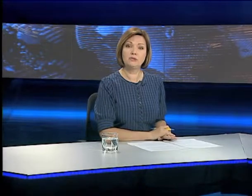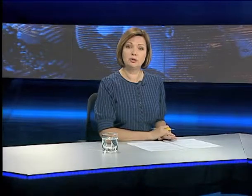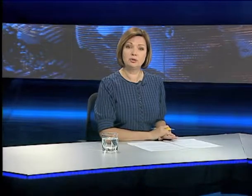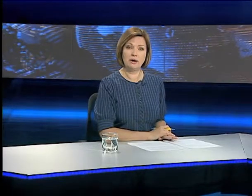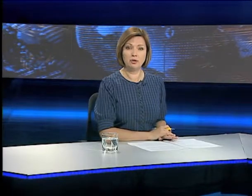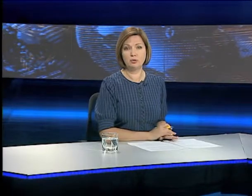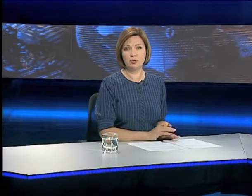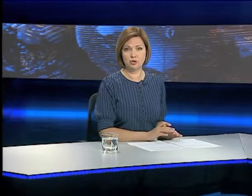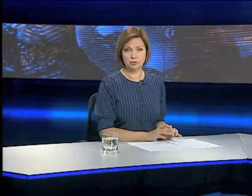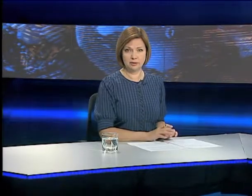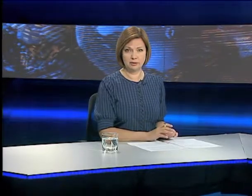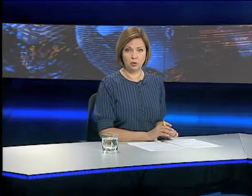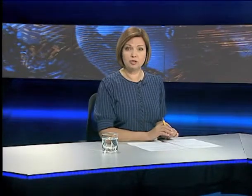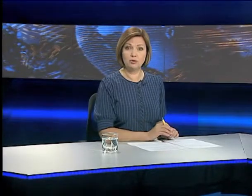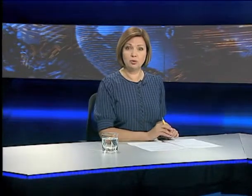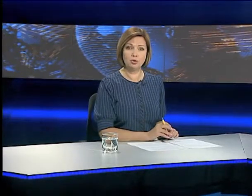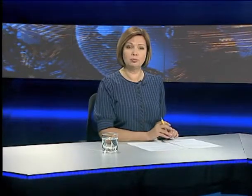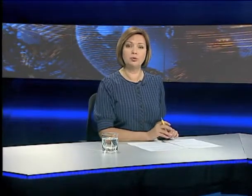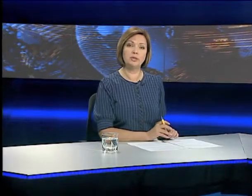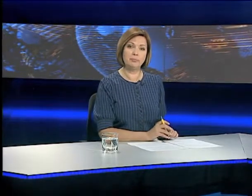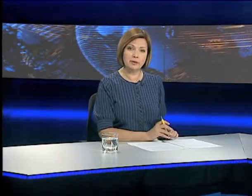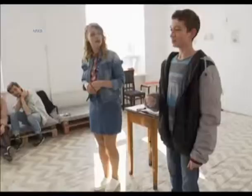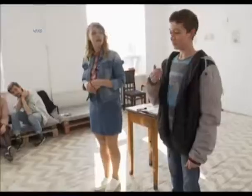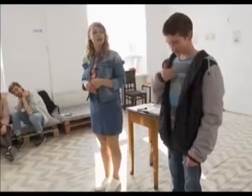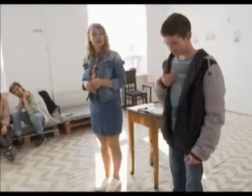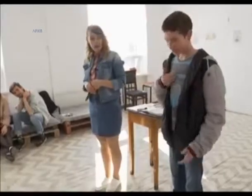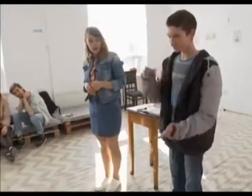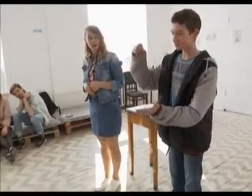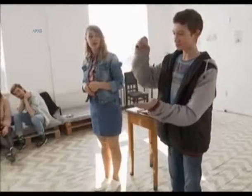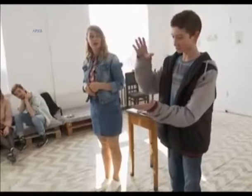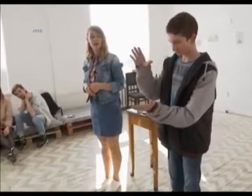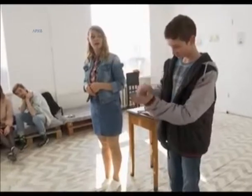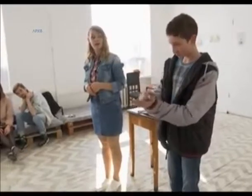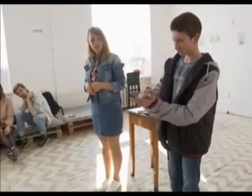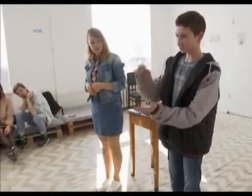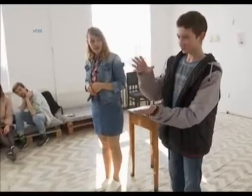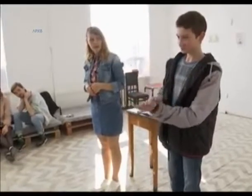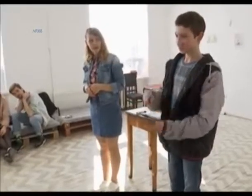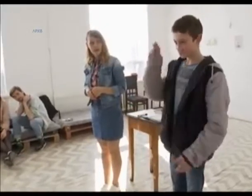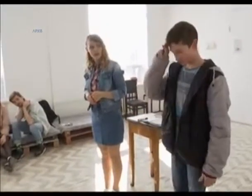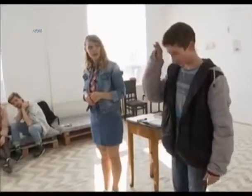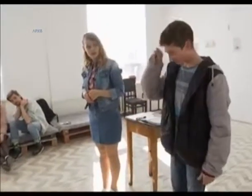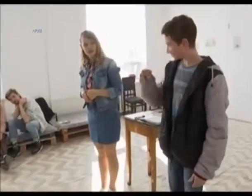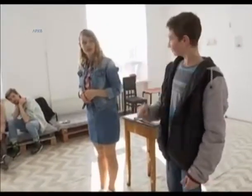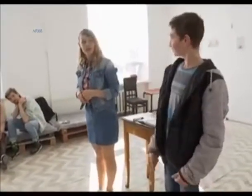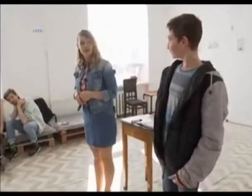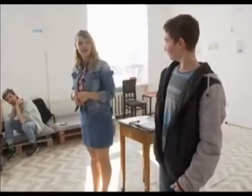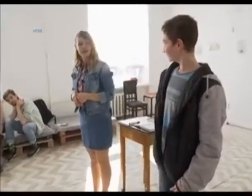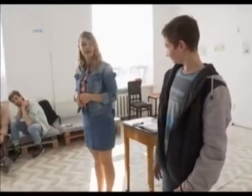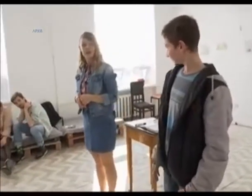24 травня у молодіжному центрі «Освіторіум» у Дніпрі стартують безкоштовні курси української жестової мови. Це розширення